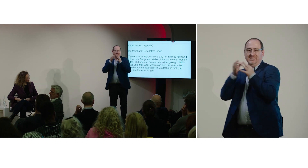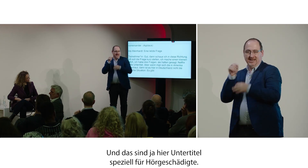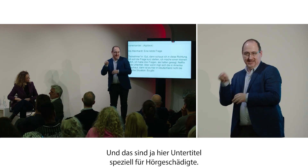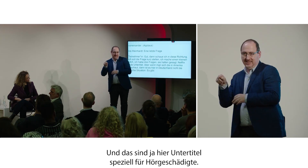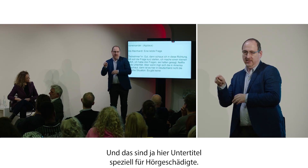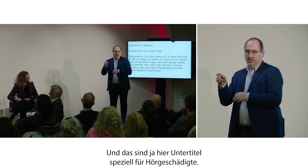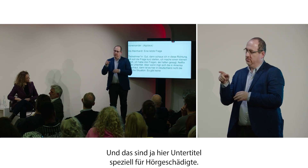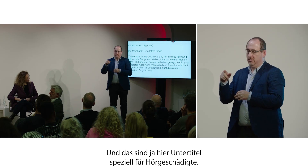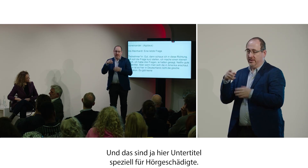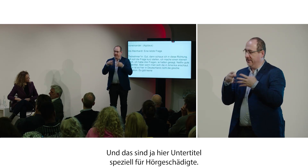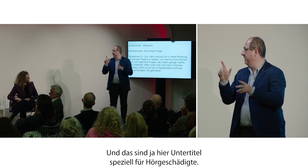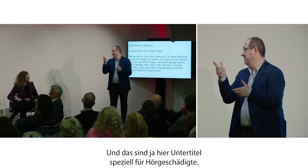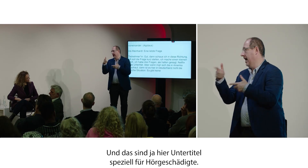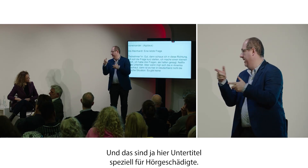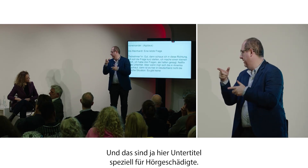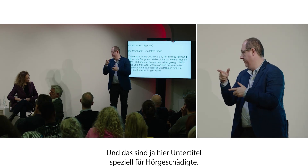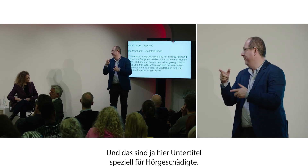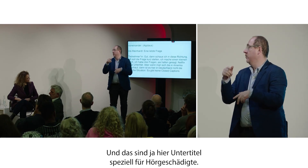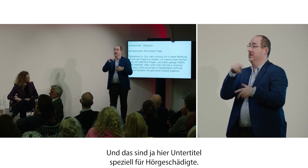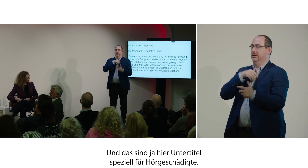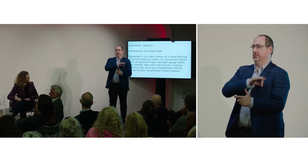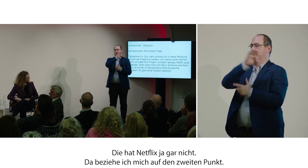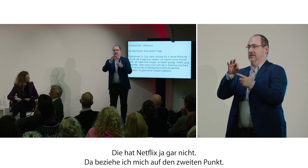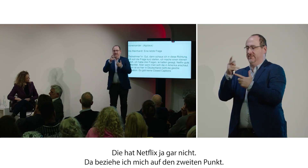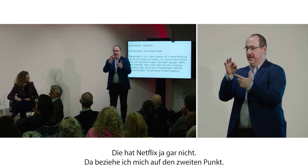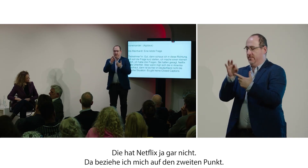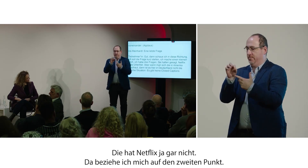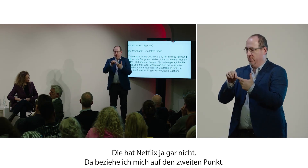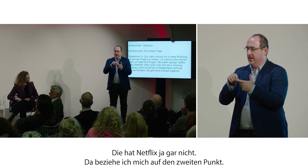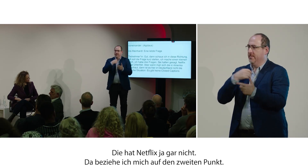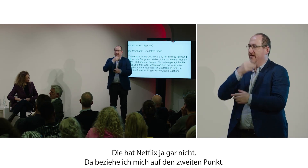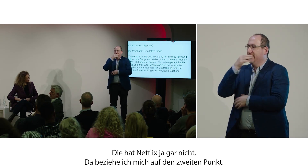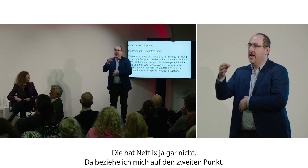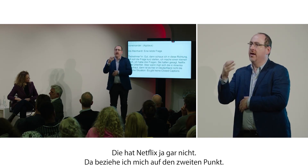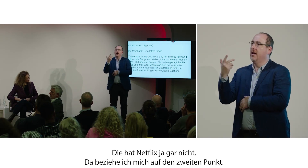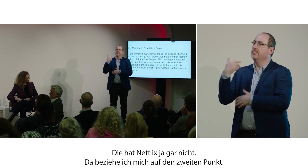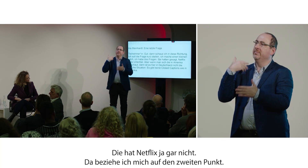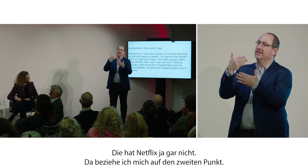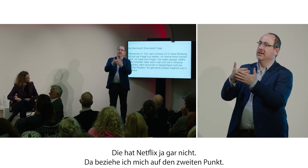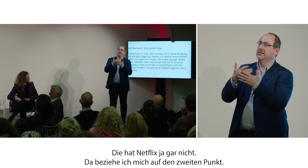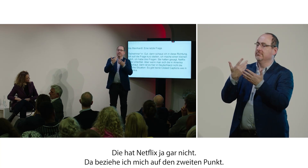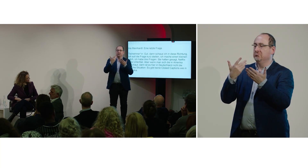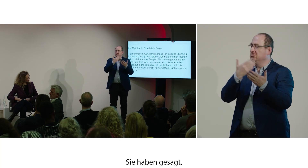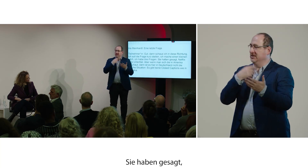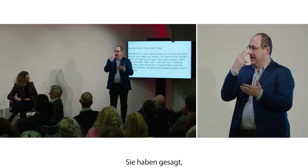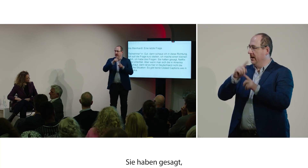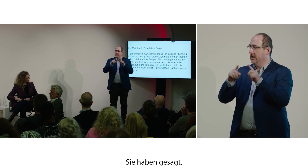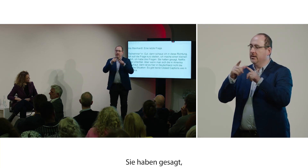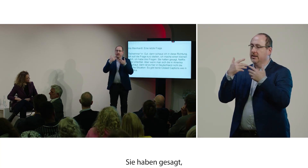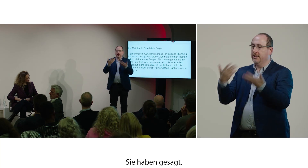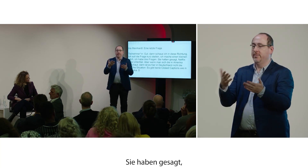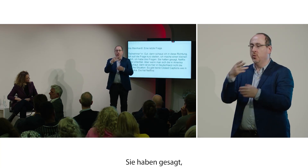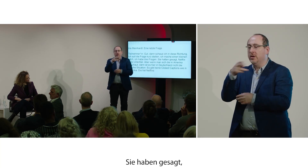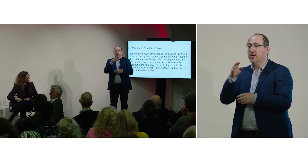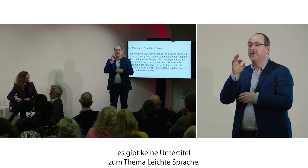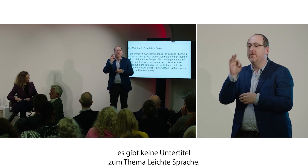üblich sind. Und das sind ja hier Untertitel speziell für Hörgeschädigte, die hat Netflix ja gar nicht. Da beziehe ich mich auch auf den zweiten Punkt. Sie haben gesagt,